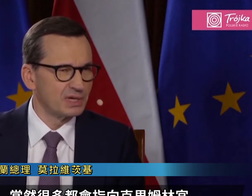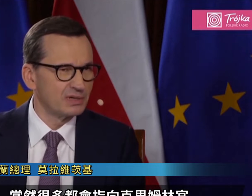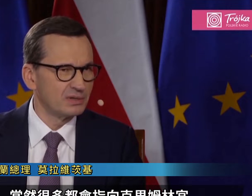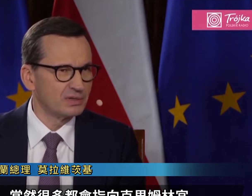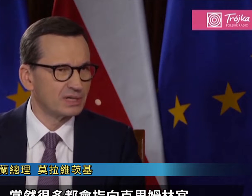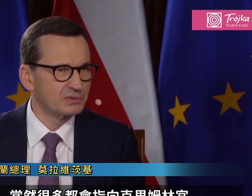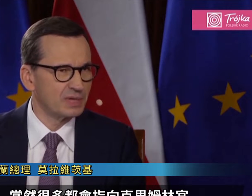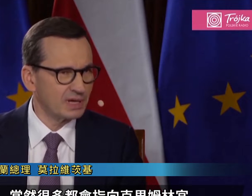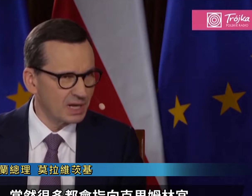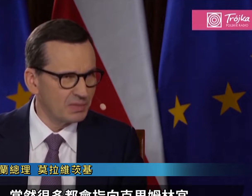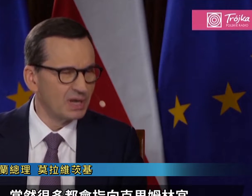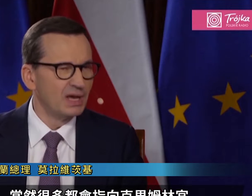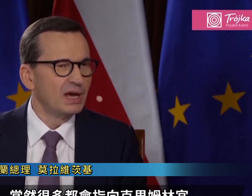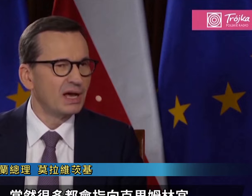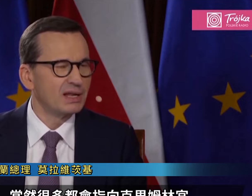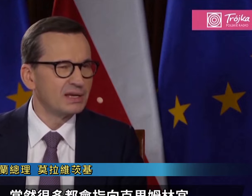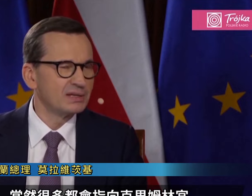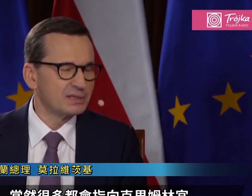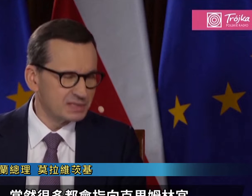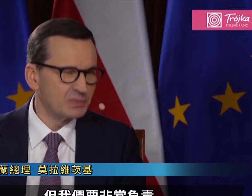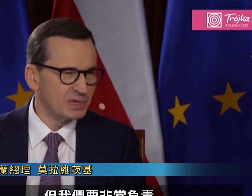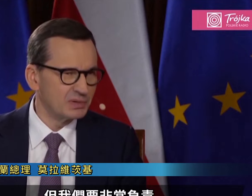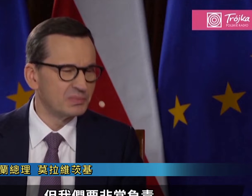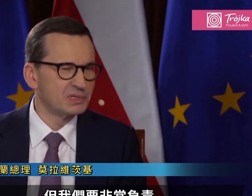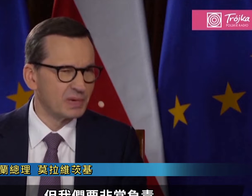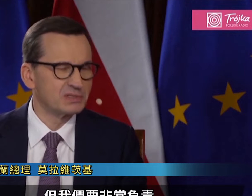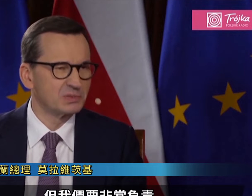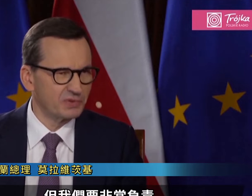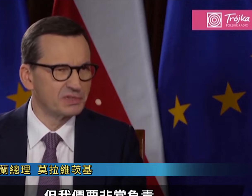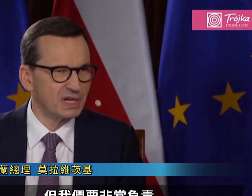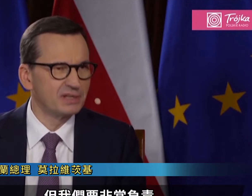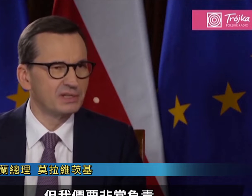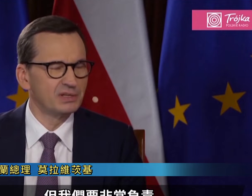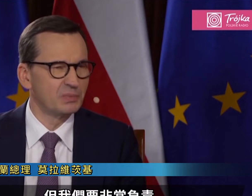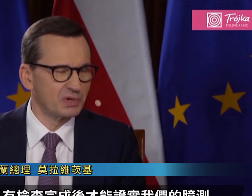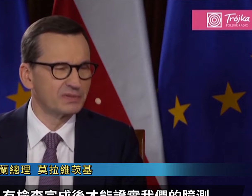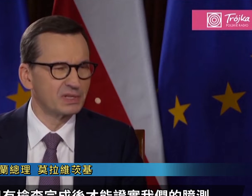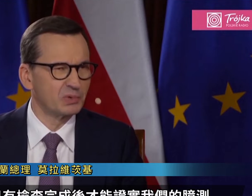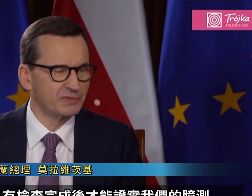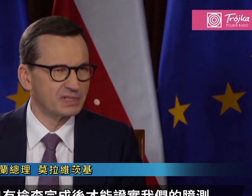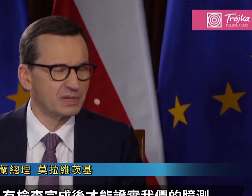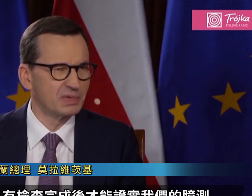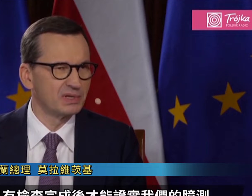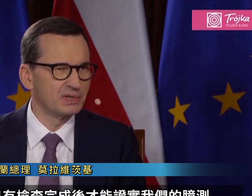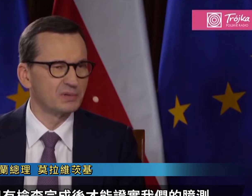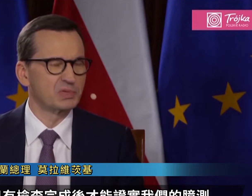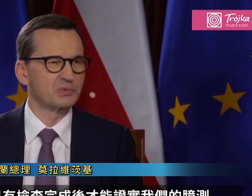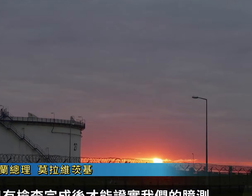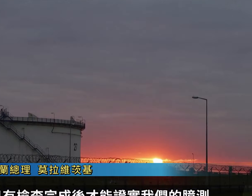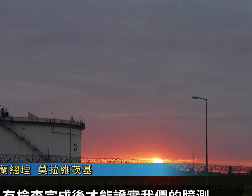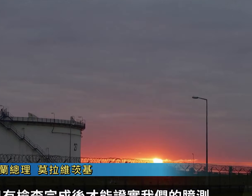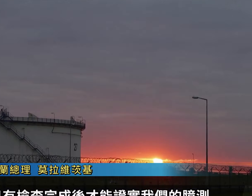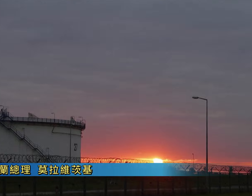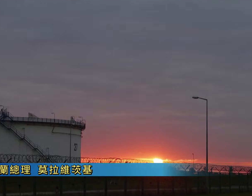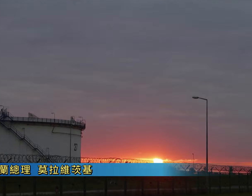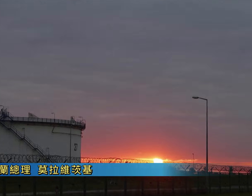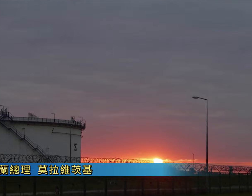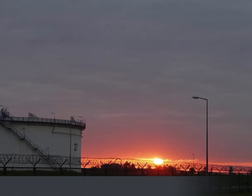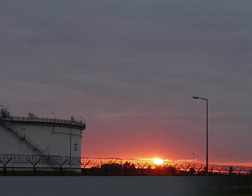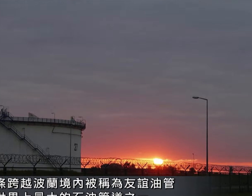Wskazuje od razu na Kreml, ale chcemy być bardzo odpowiedzialni i dopiero wtedy potwierdzamy przypuszczenia. 这条跨越波兰境